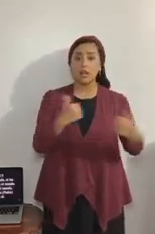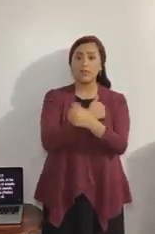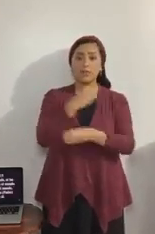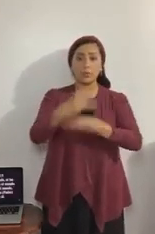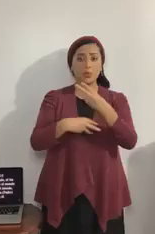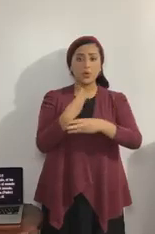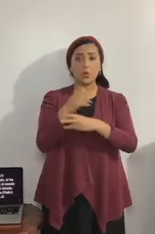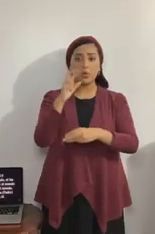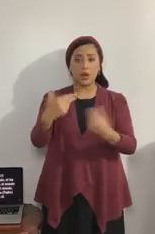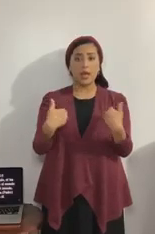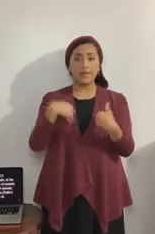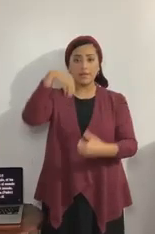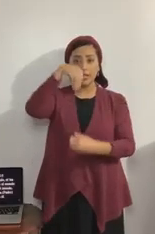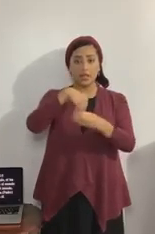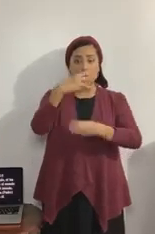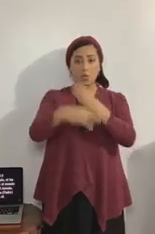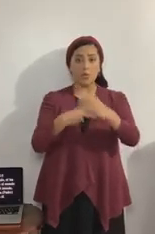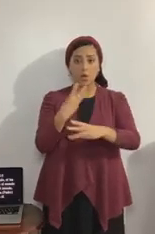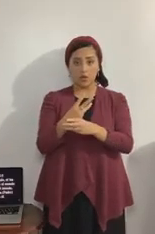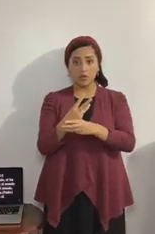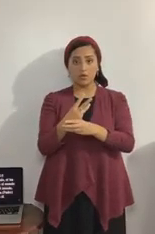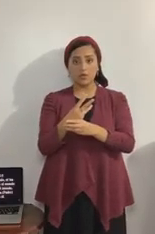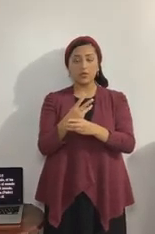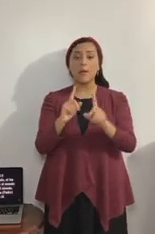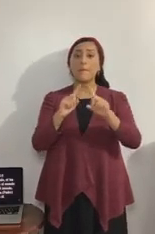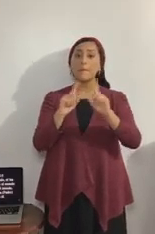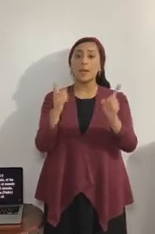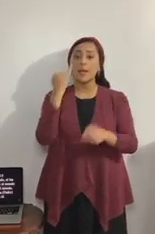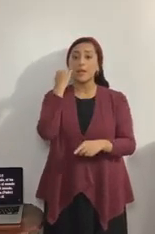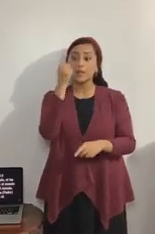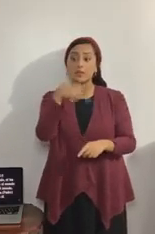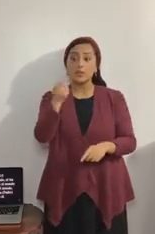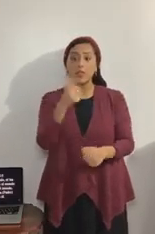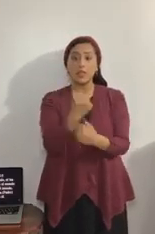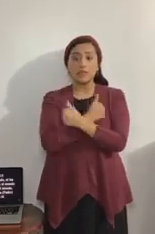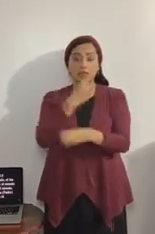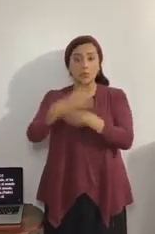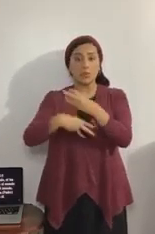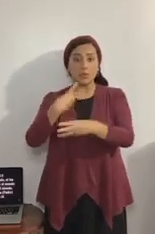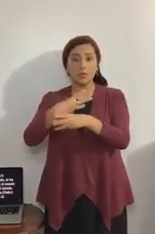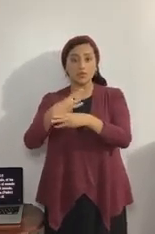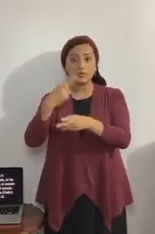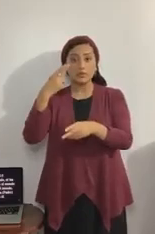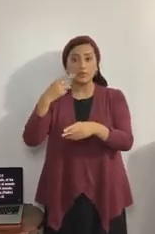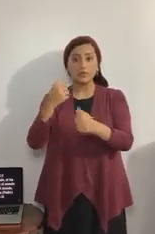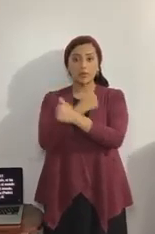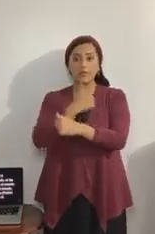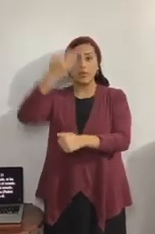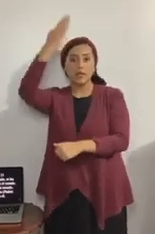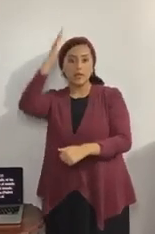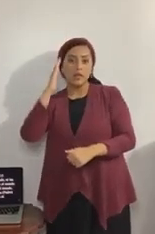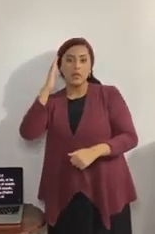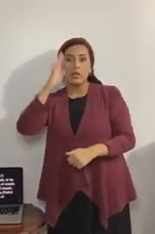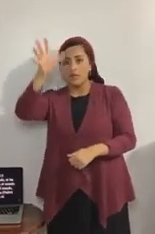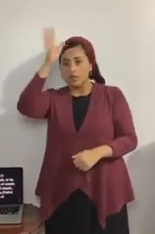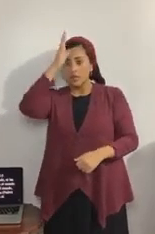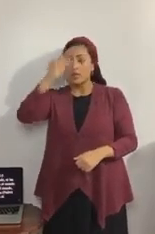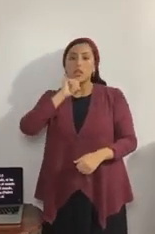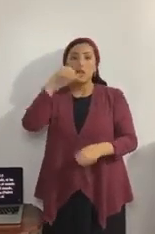las cosas que están en el mundo, sino si alguno ama al mundo, el amor del Abba, del Padre, no está en él.